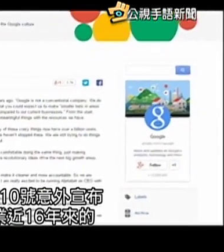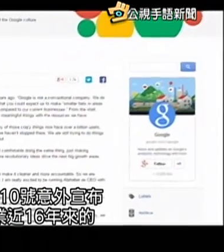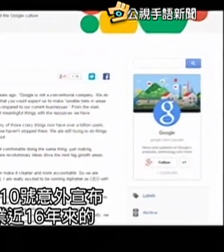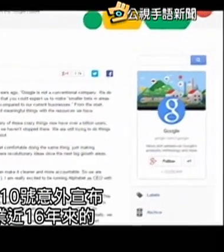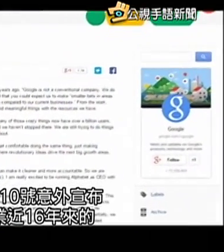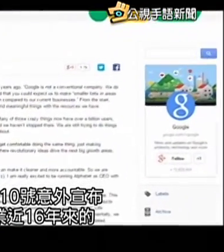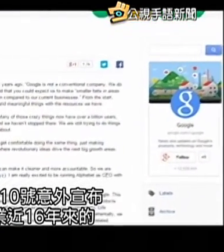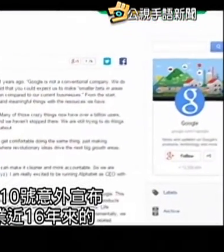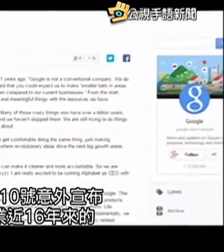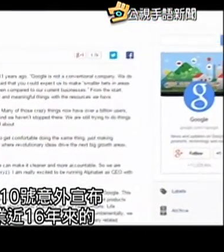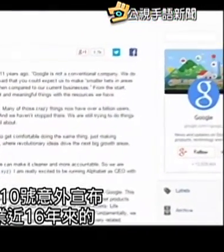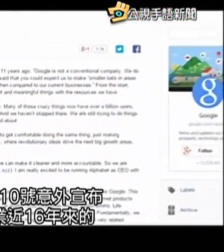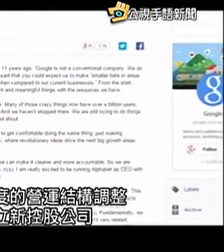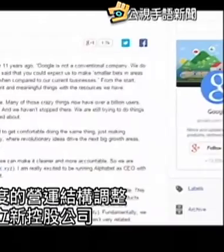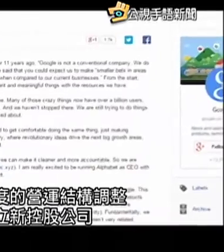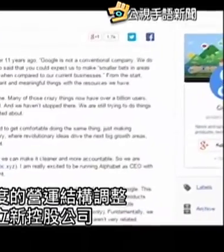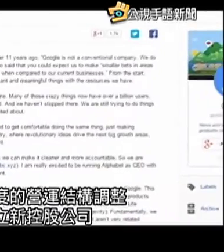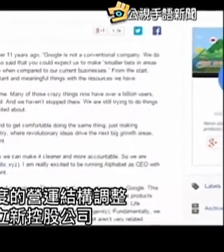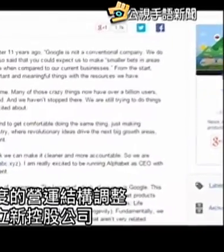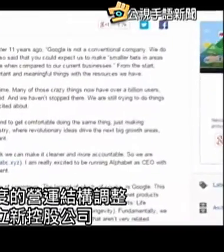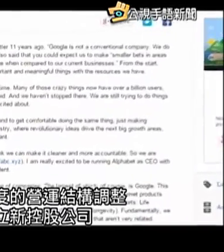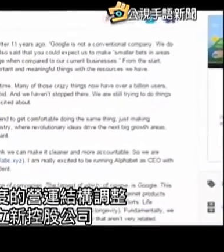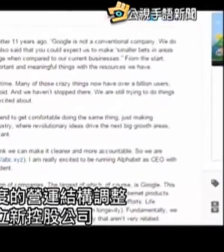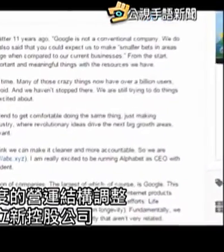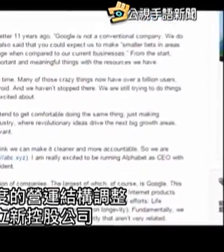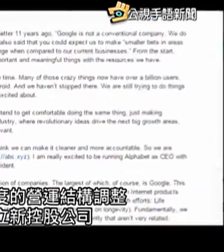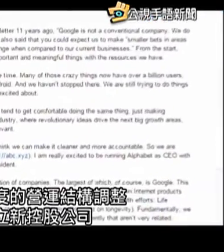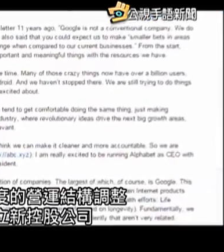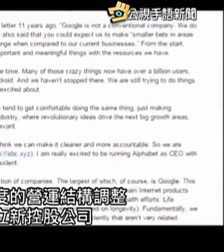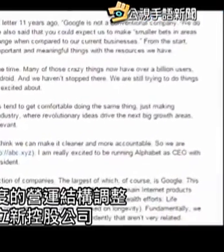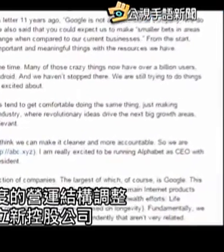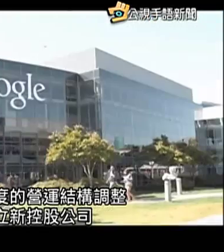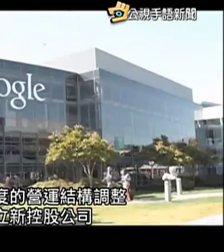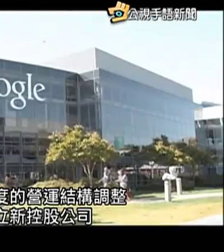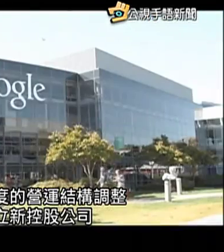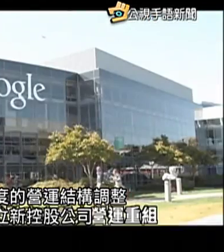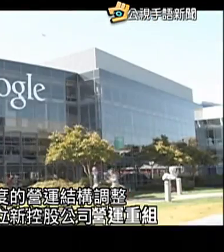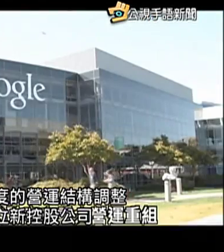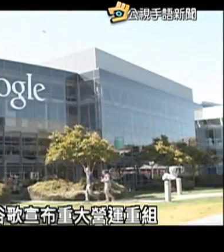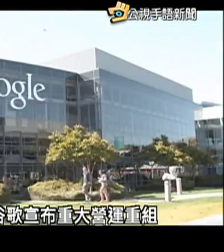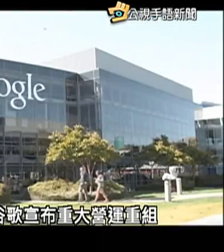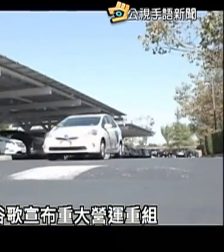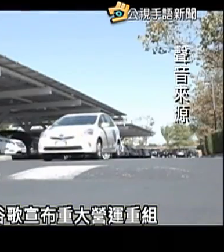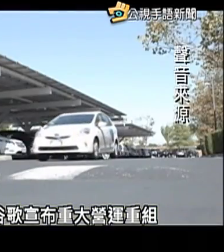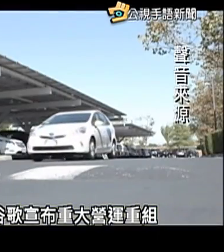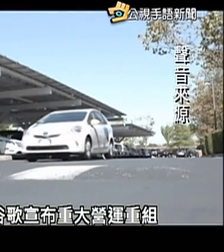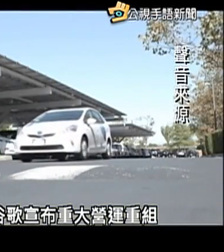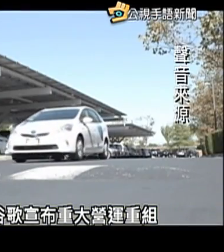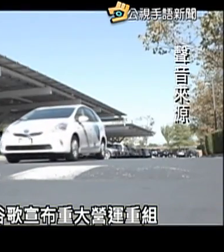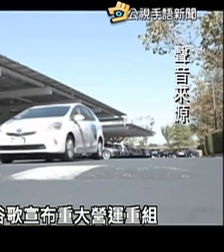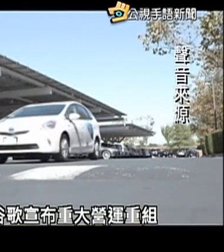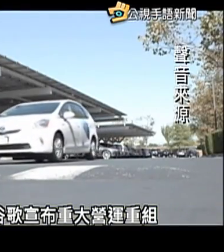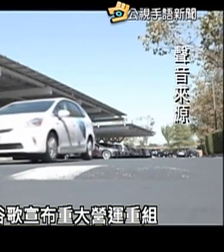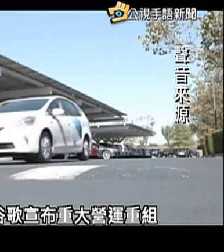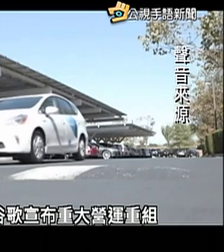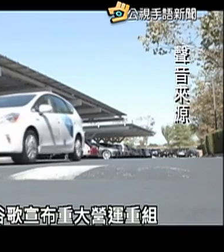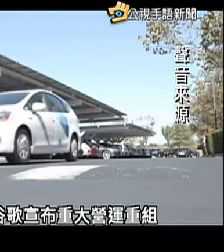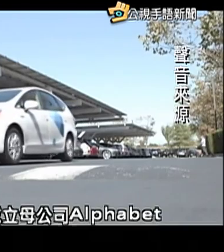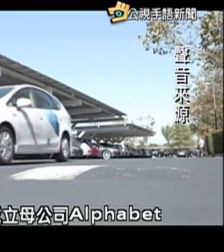近16年来的最大营运结构调整，成立新控股公司。 Google announcing a major operational restructuring